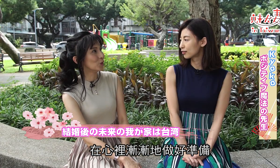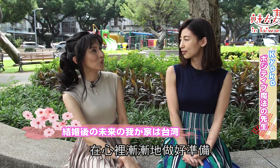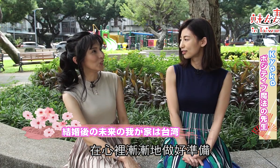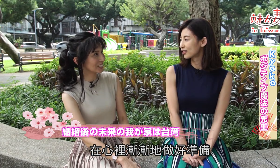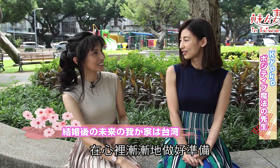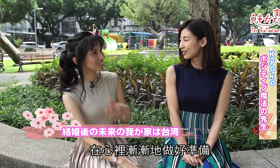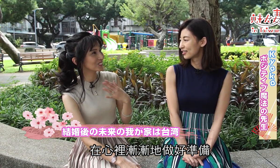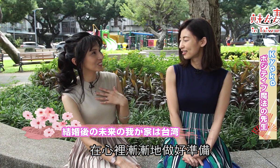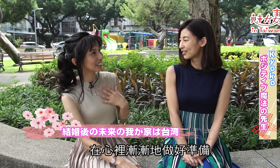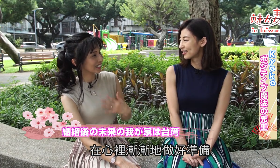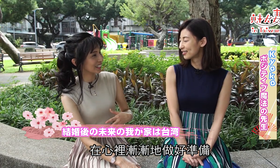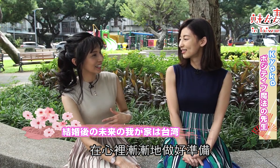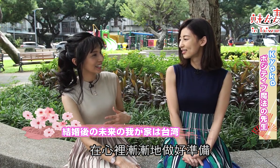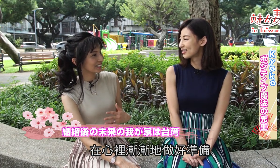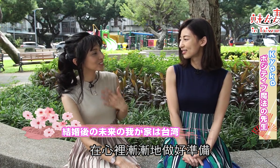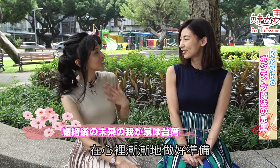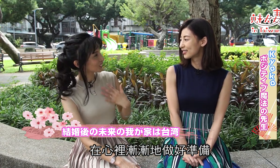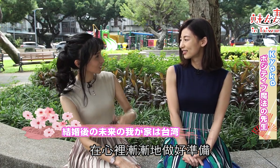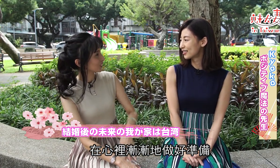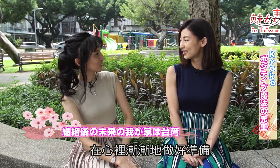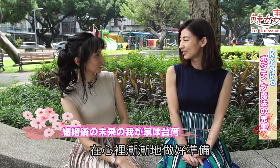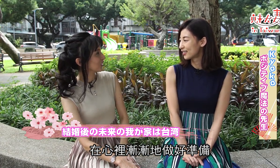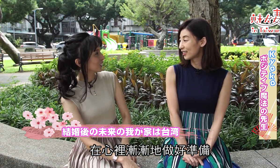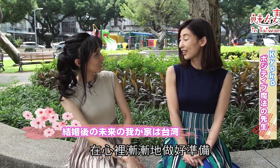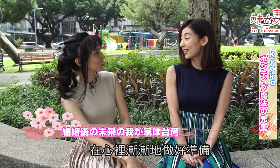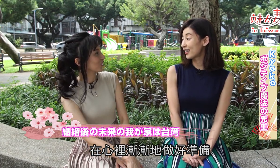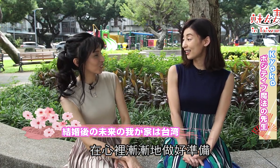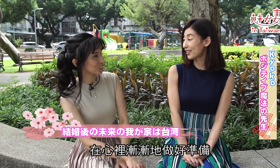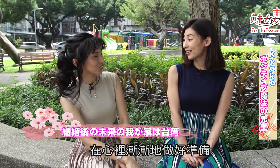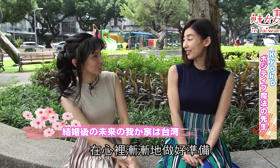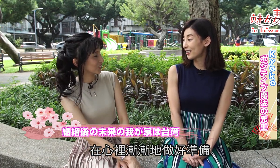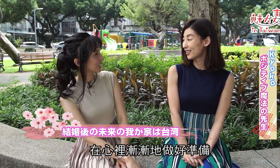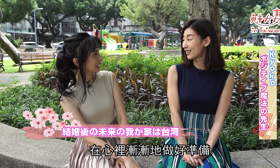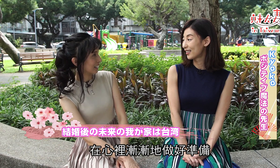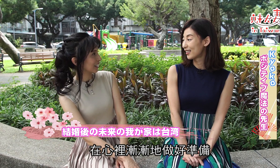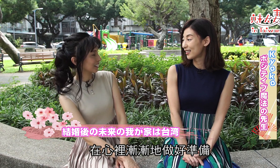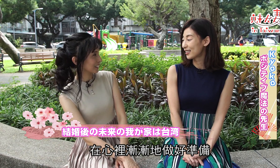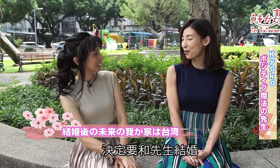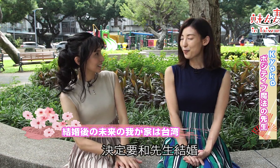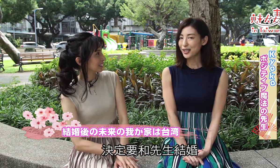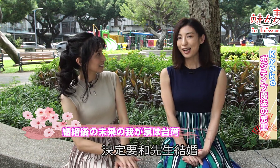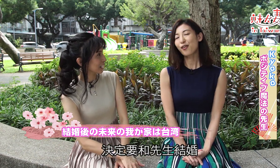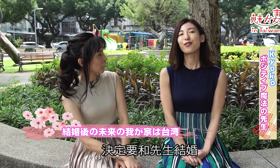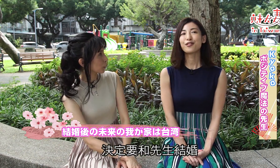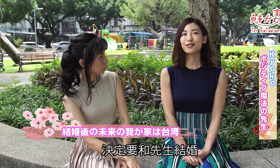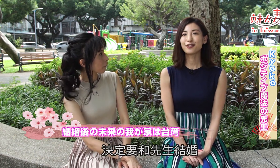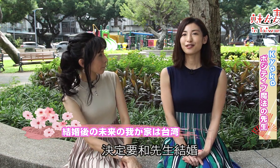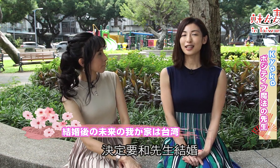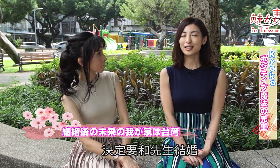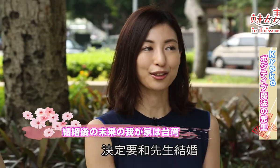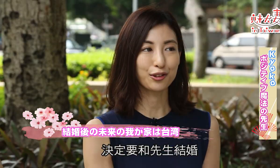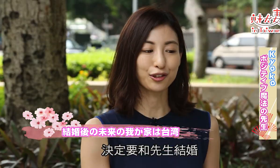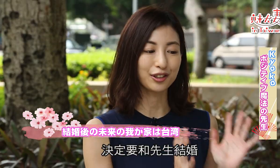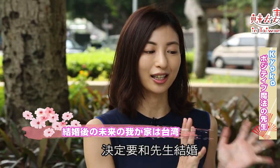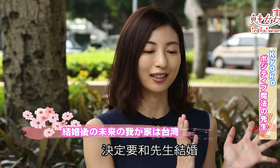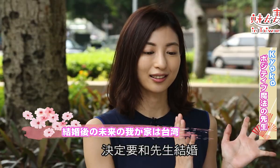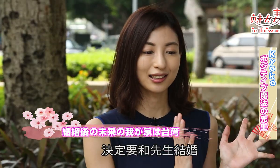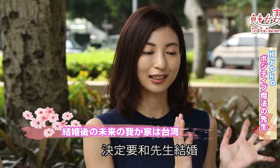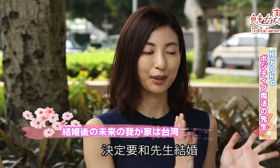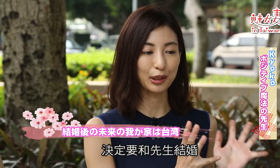思って、自分の中で少しずつ準備を、心の準備を、はい、 でもやっぱり結婚、うん、旦那さんとするって決めた